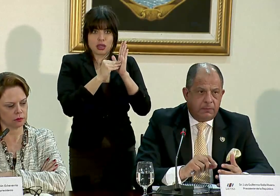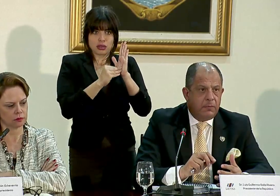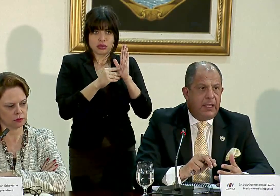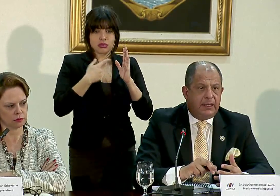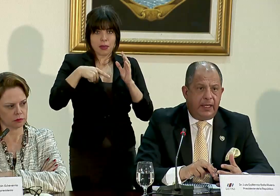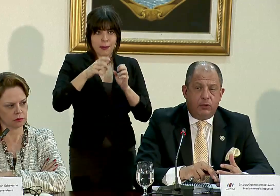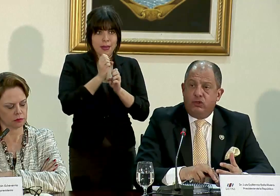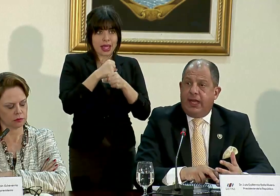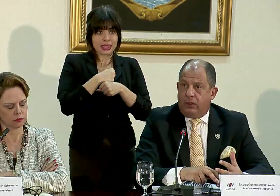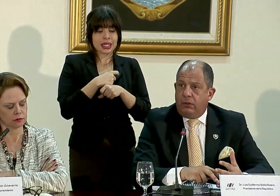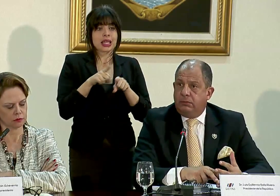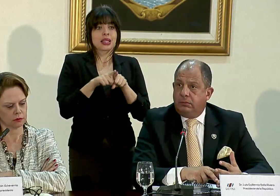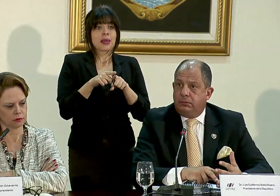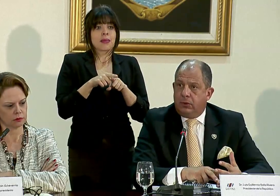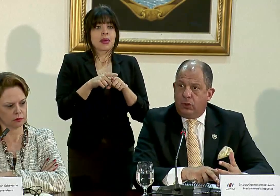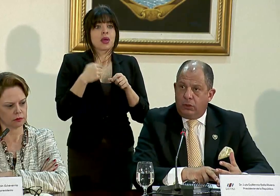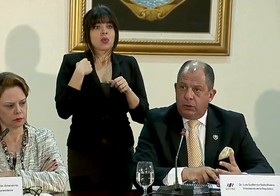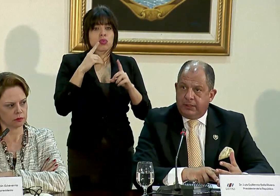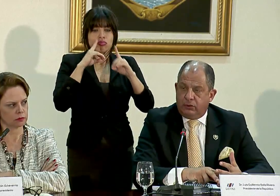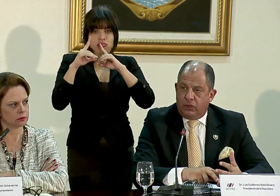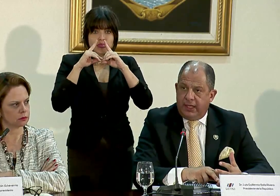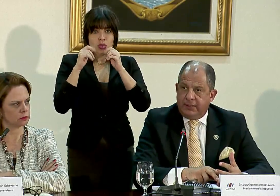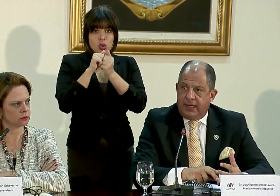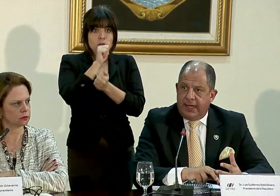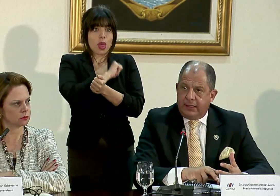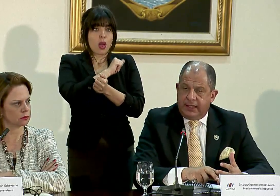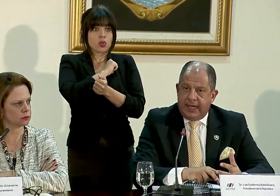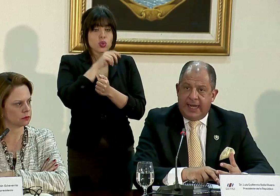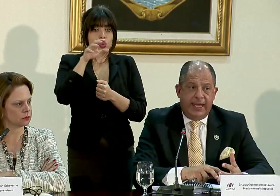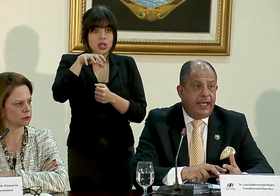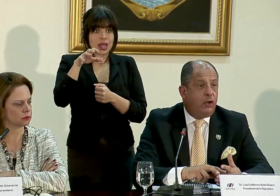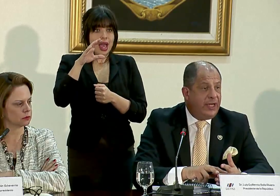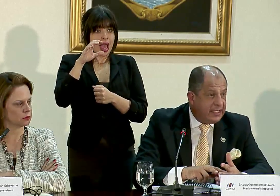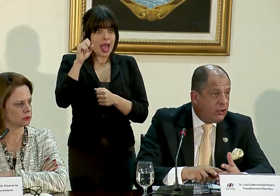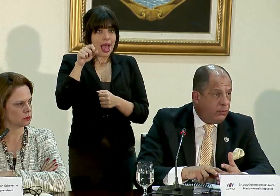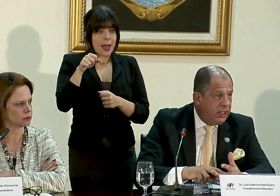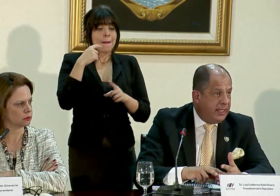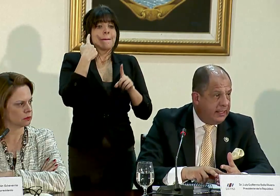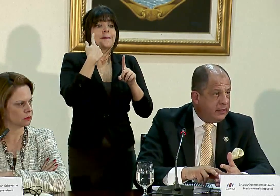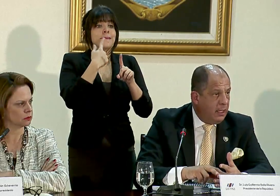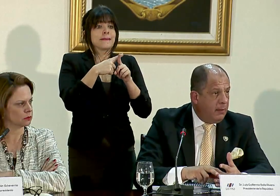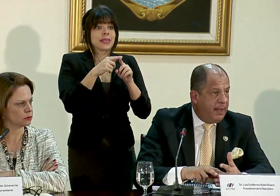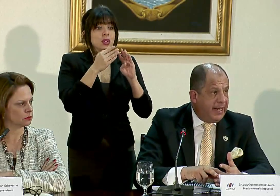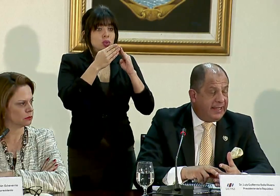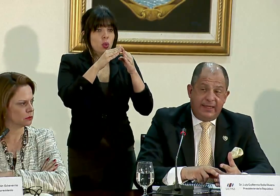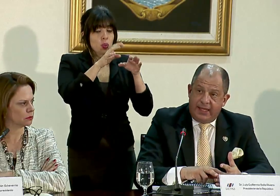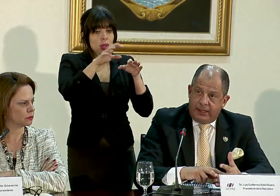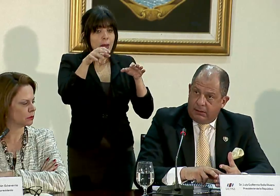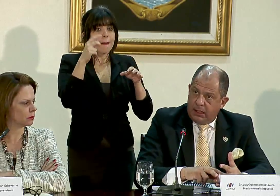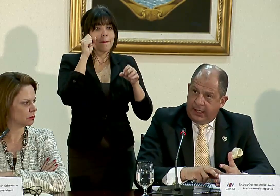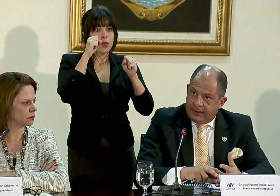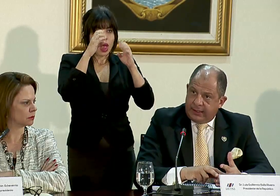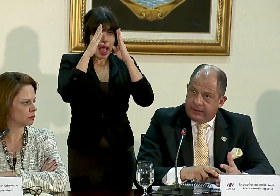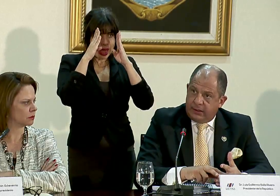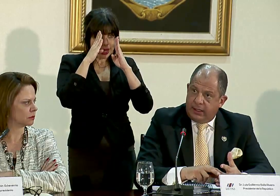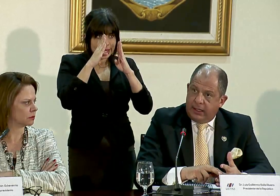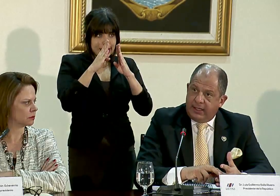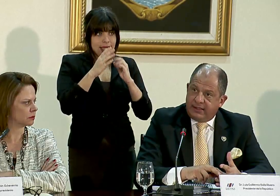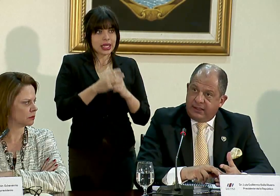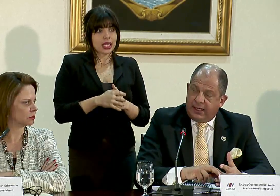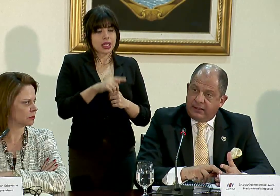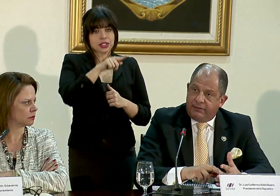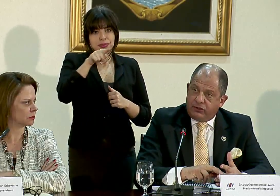hacerse y tenemos un diálogo con las autoridades de la caja y con las comunidades para atender esas